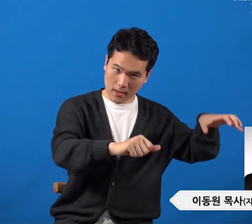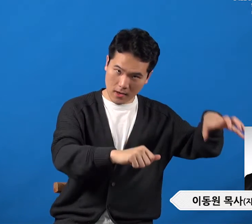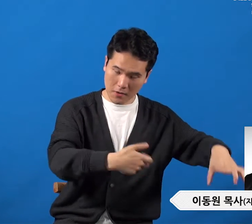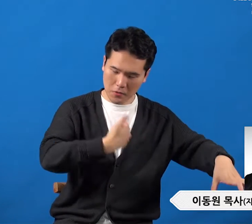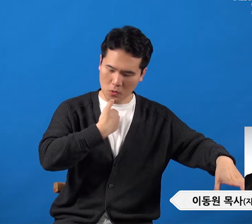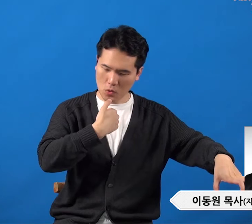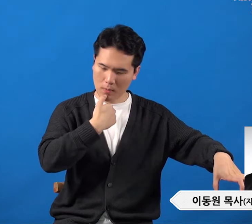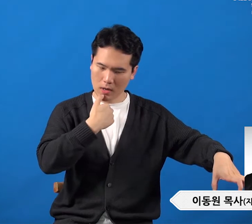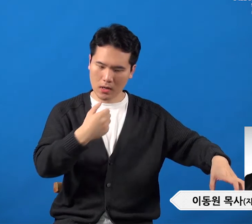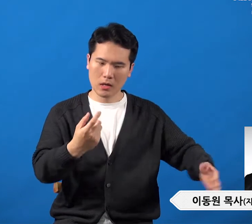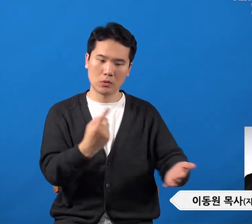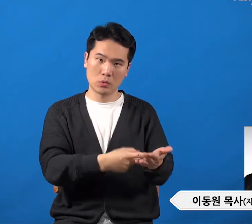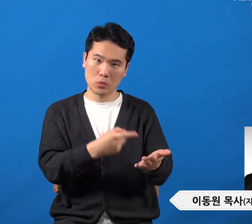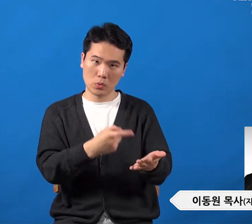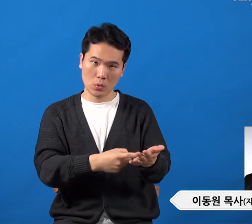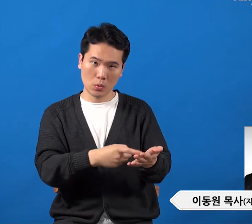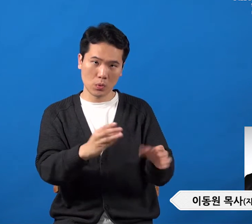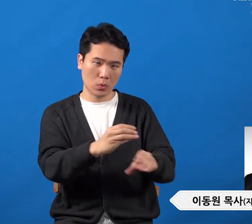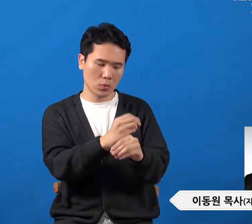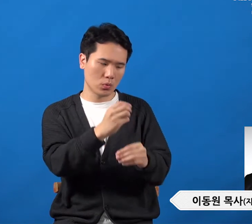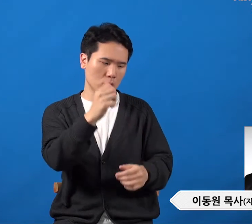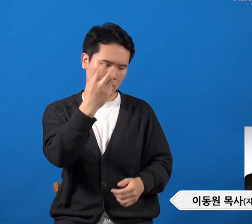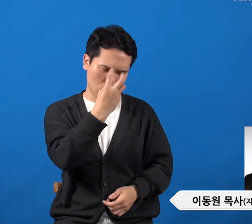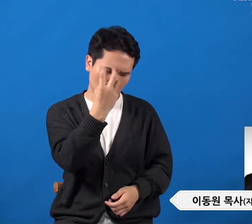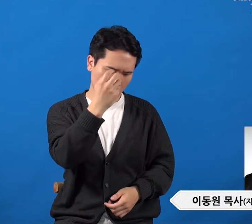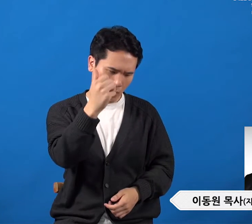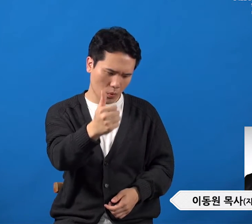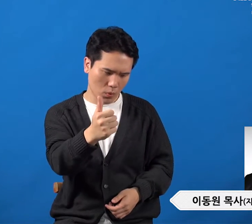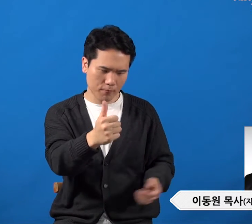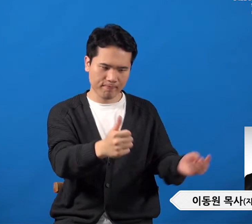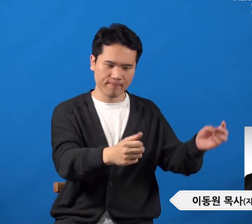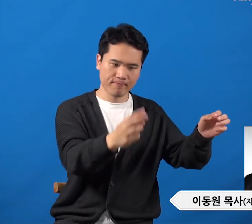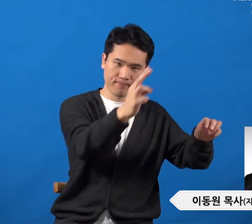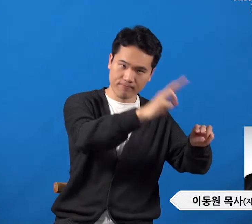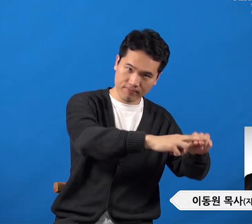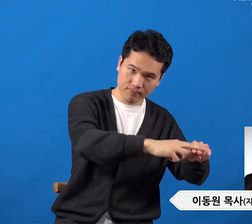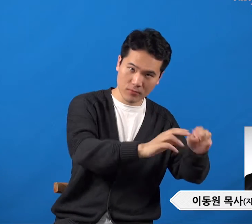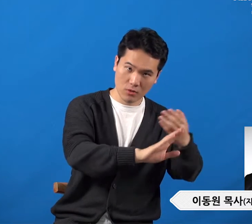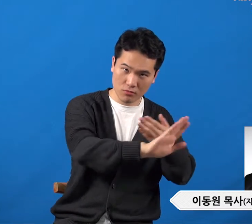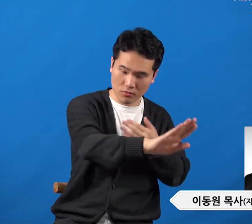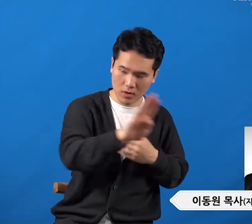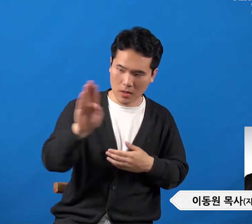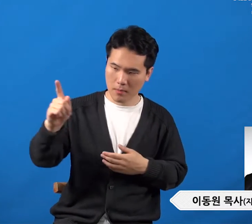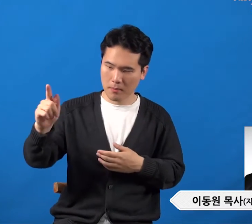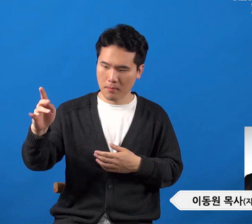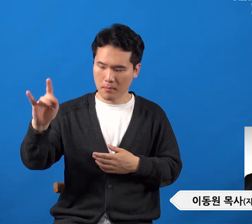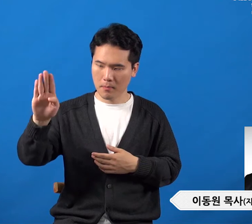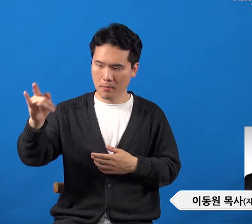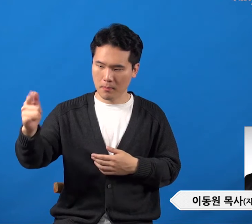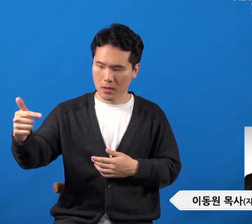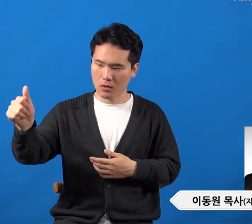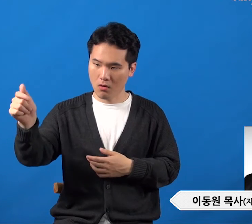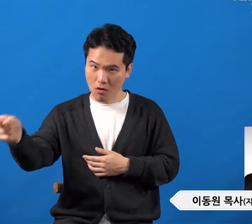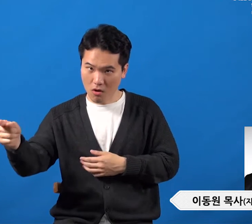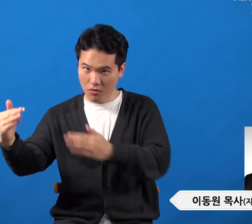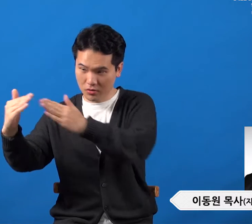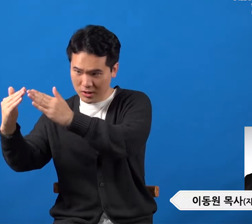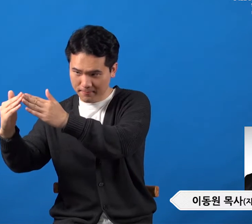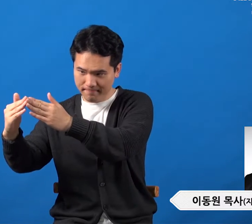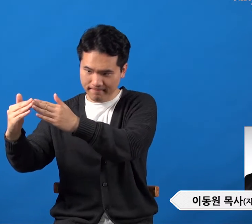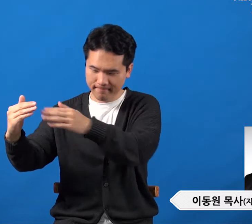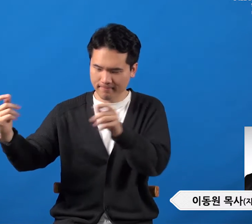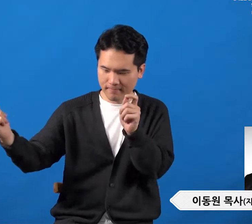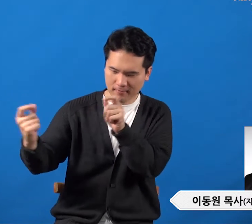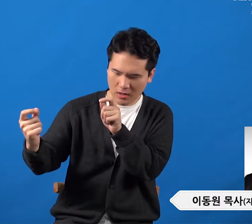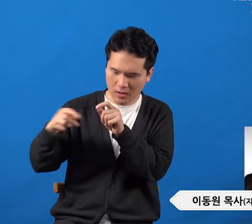로마 총독이 부임하고 총독의 행렬이 지나가는데 벤허의 집, 유대 땅 왕가였던 벤허의 집